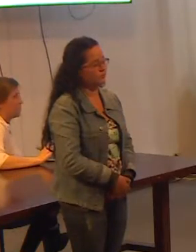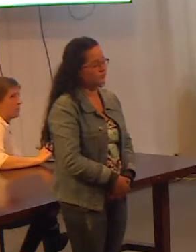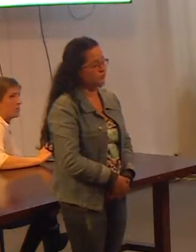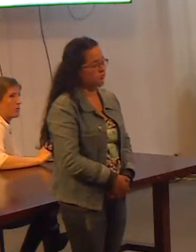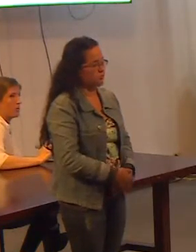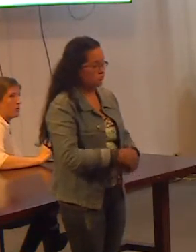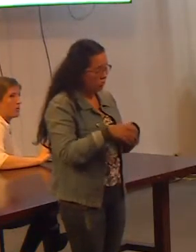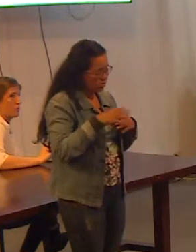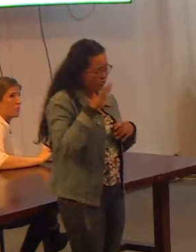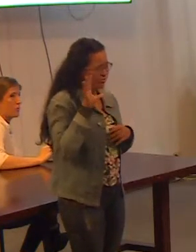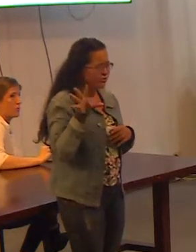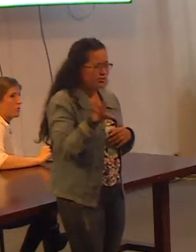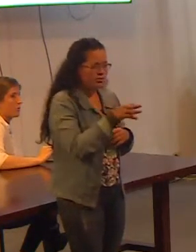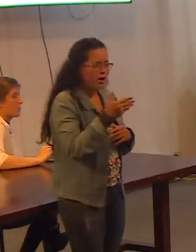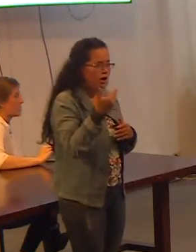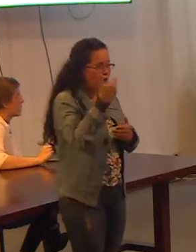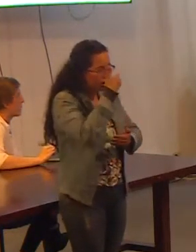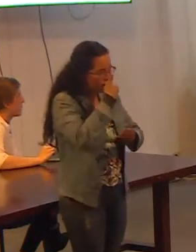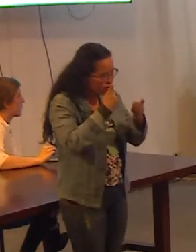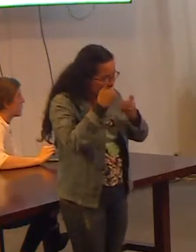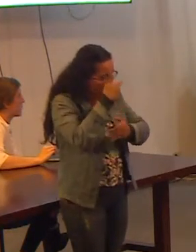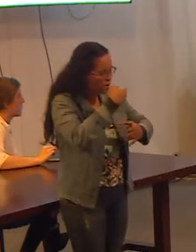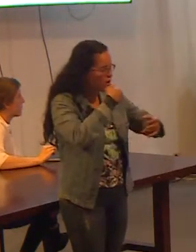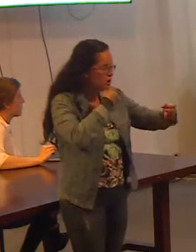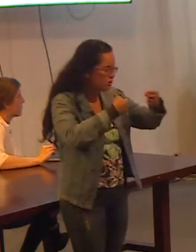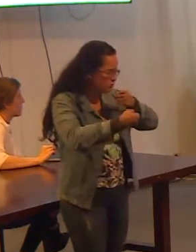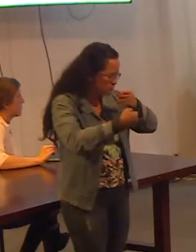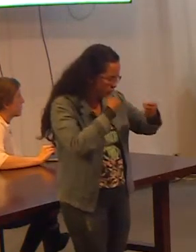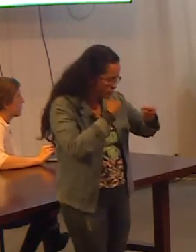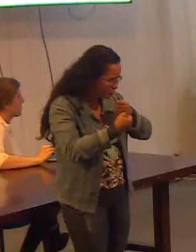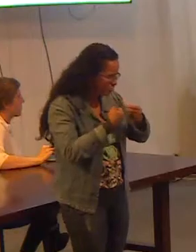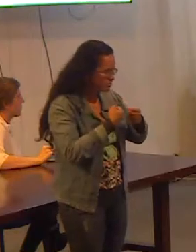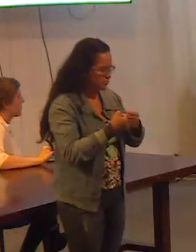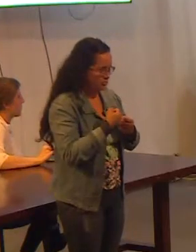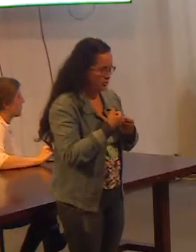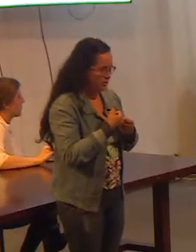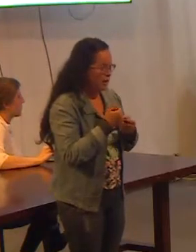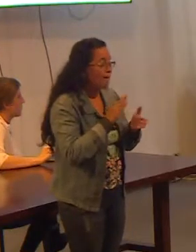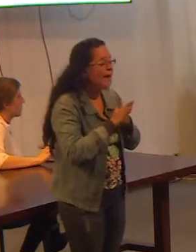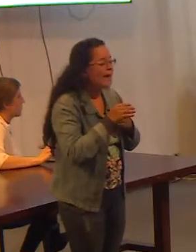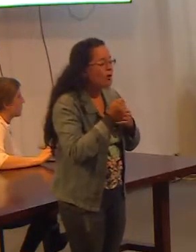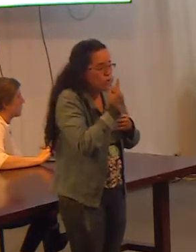los análisis de las entrevistas que se hizo,